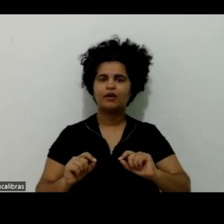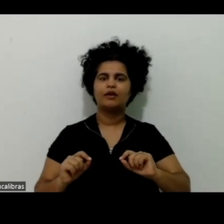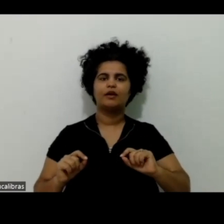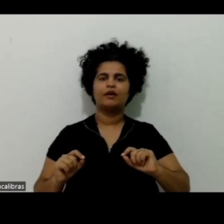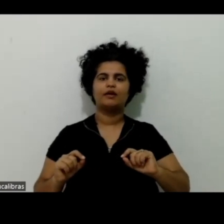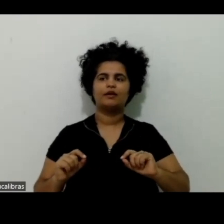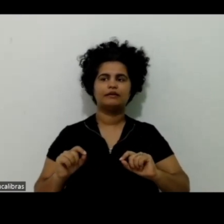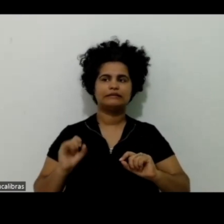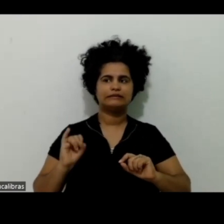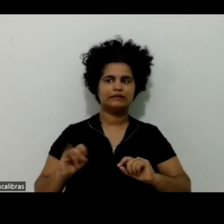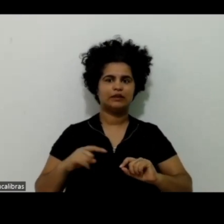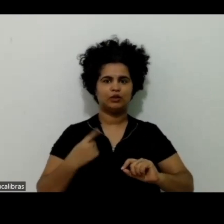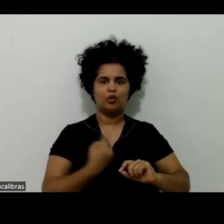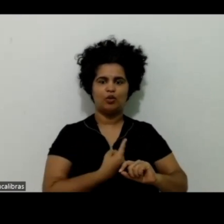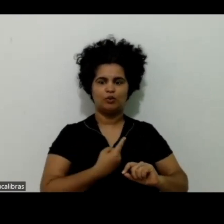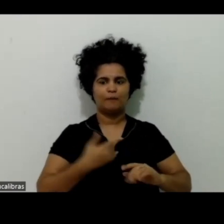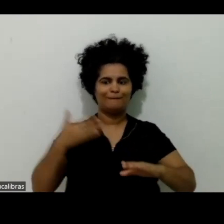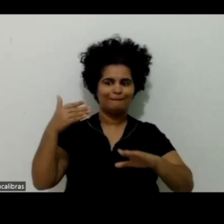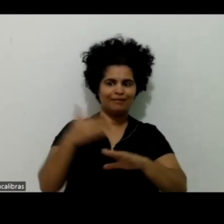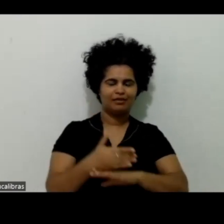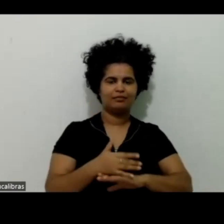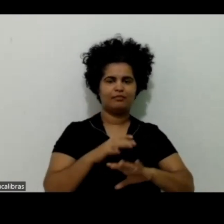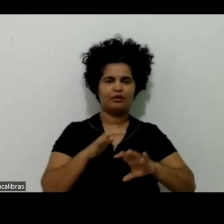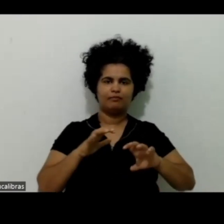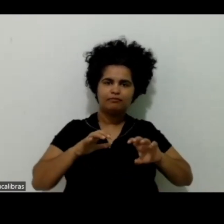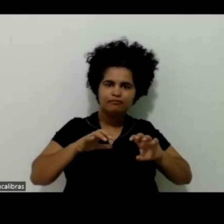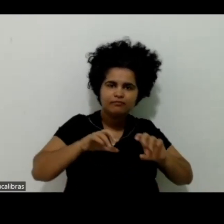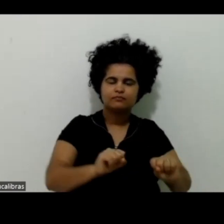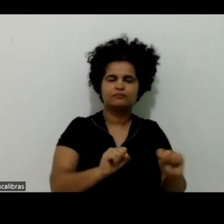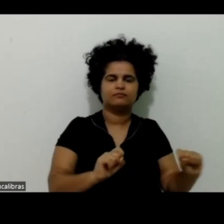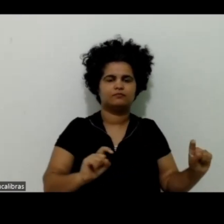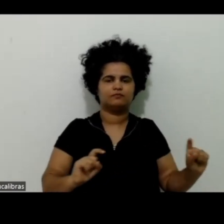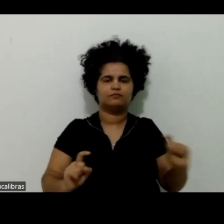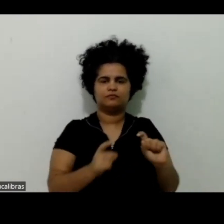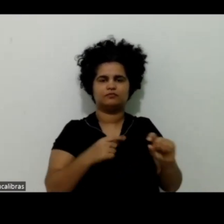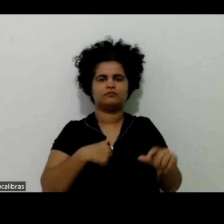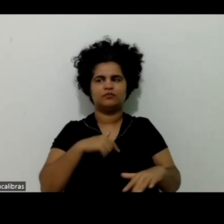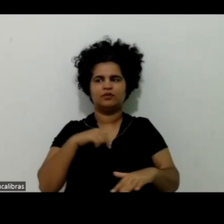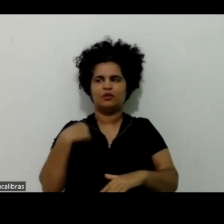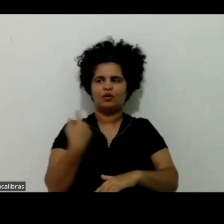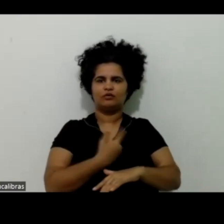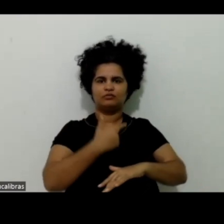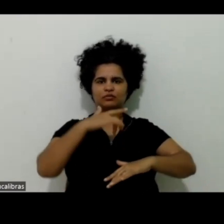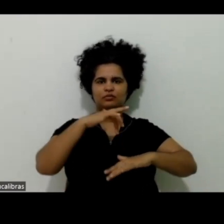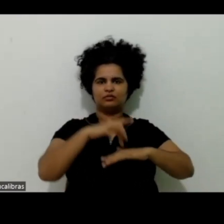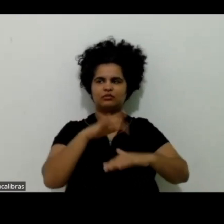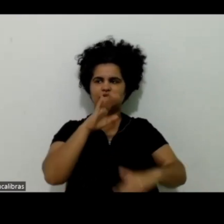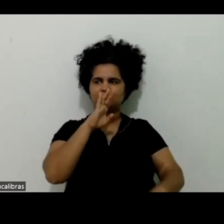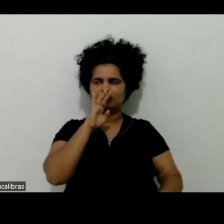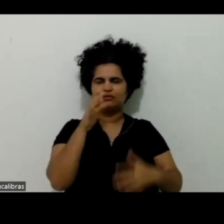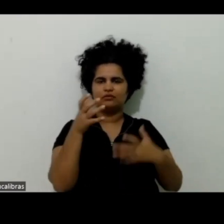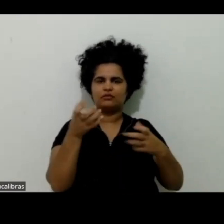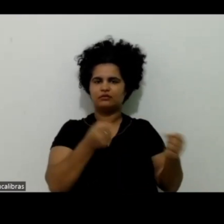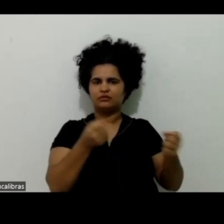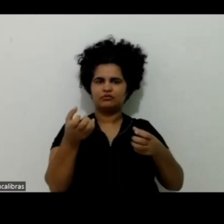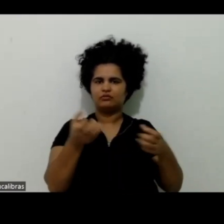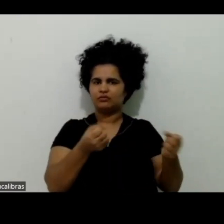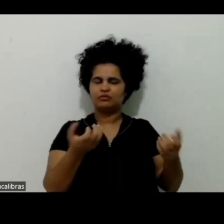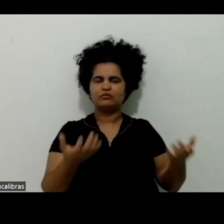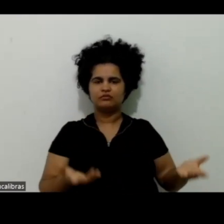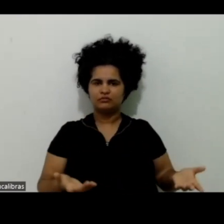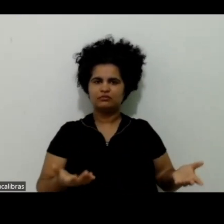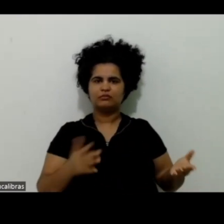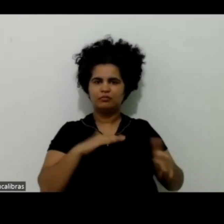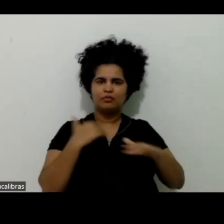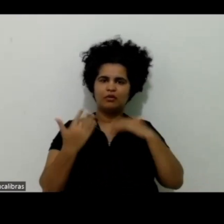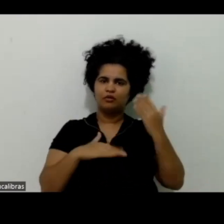nos apropriar desse debate, a gente está sendo conivente, contribuindo para a morte de corpos negros, né? Que é